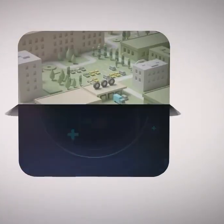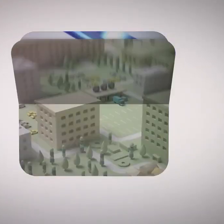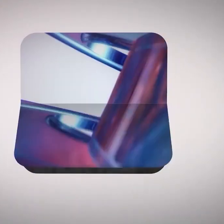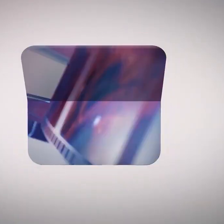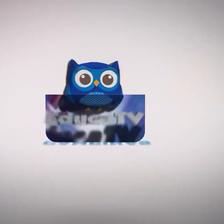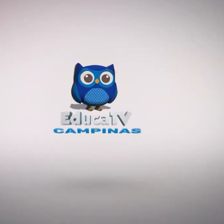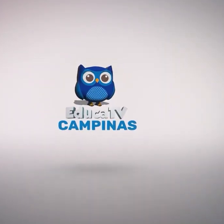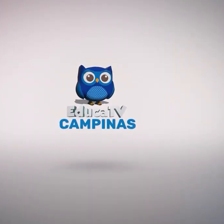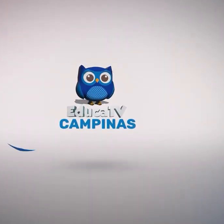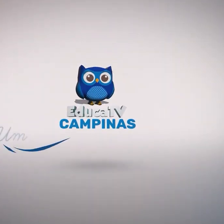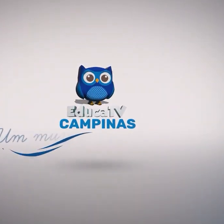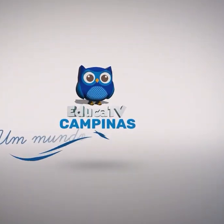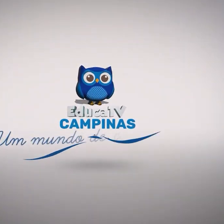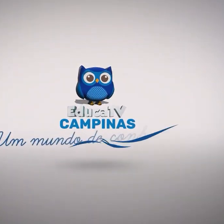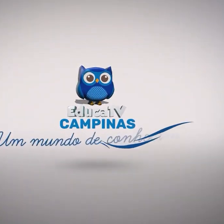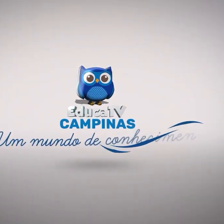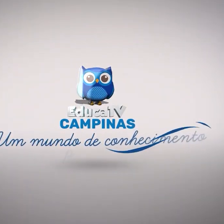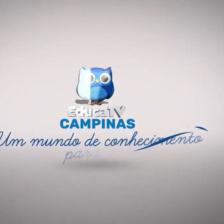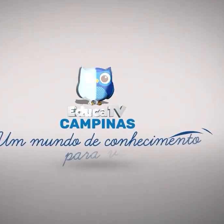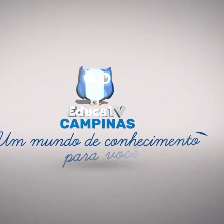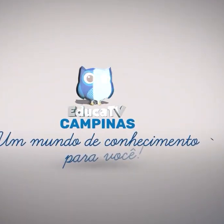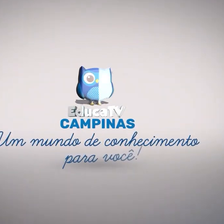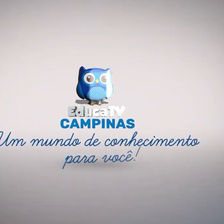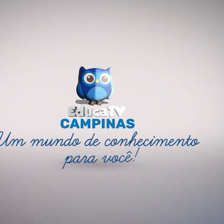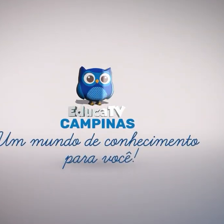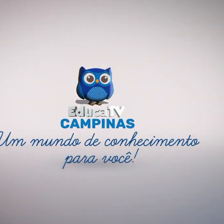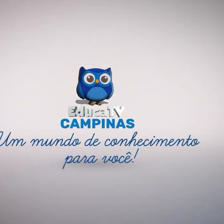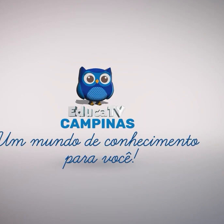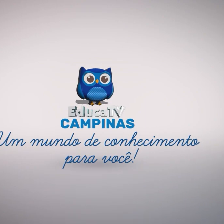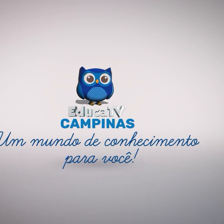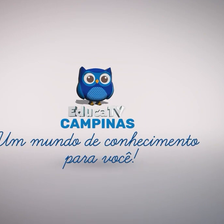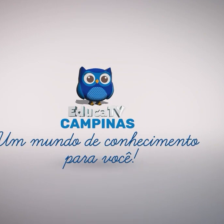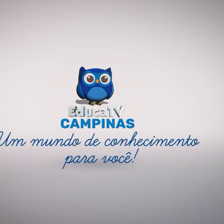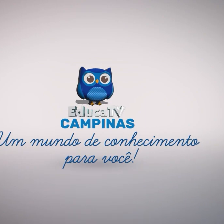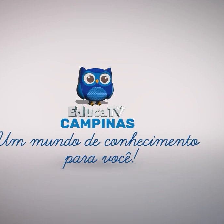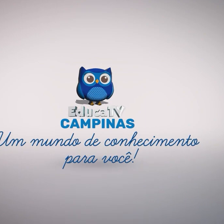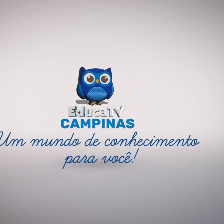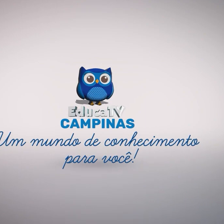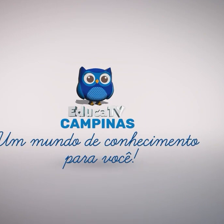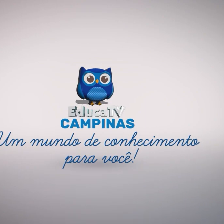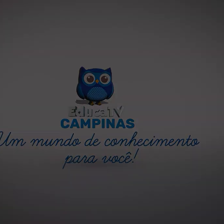Digital. Educa TV Campinas, um mundo de conhecimento para você.